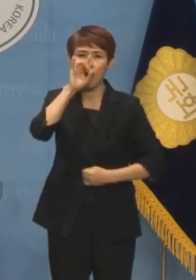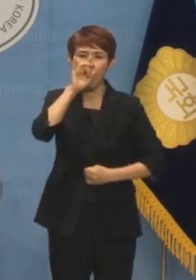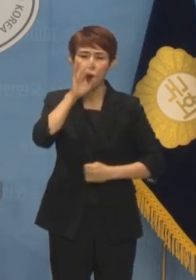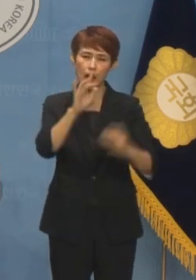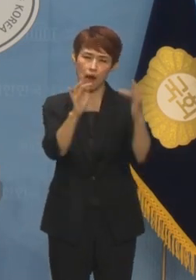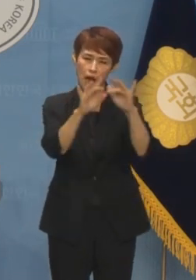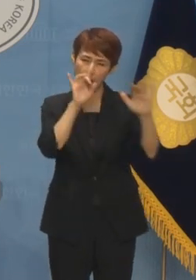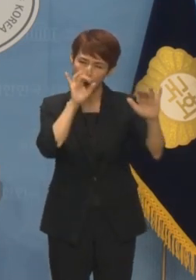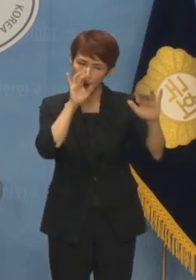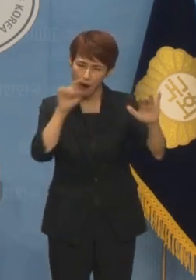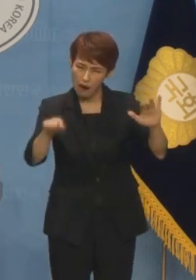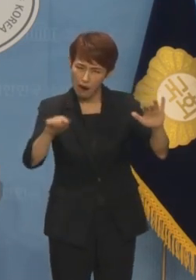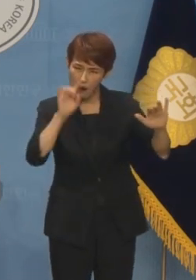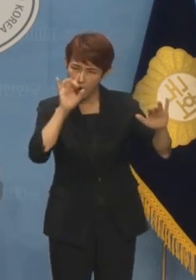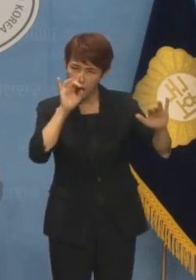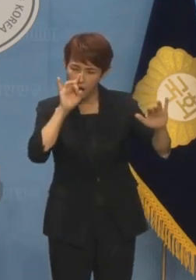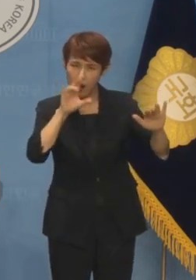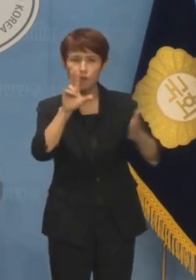먹통의 일상화입니다.